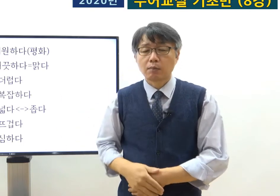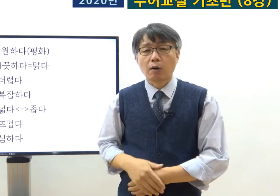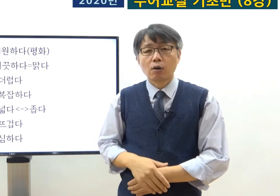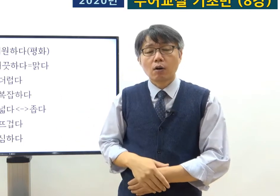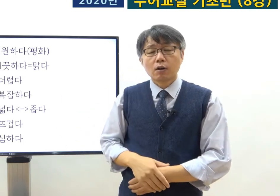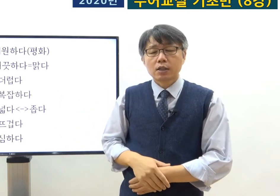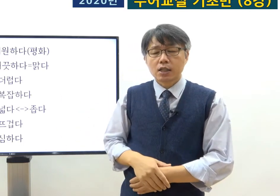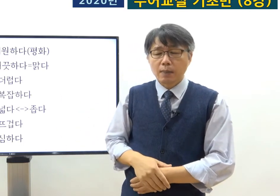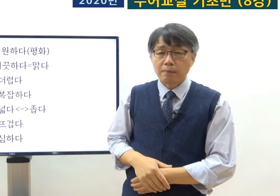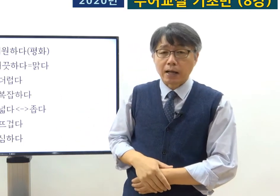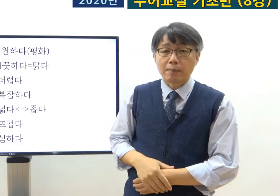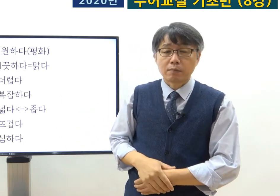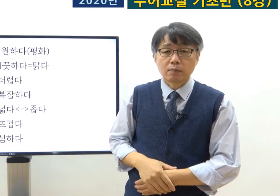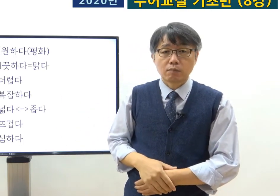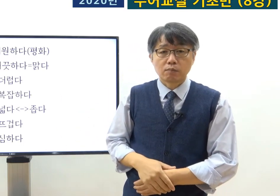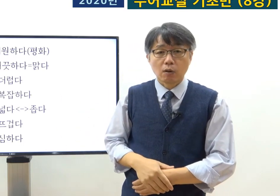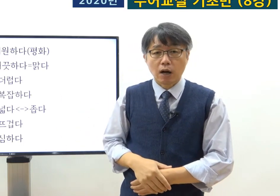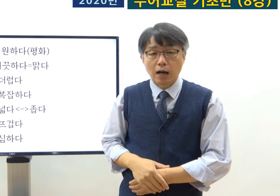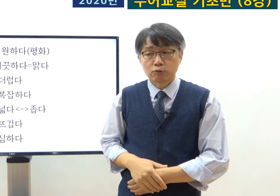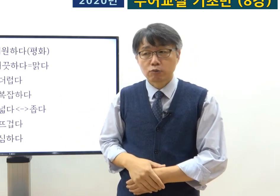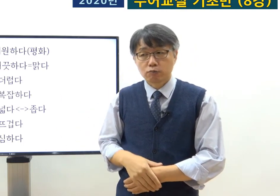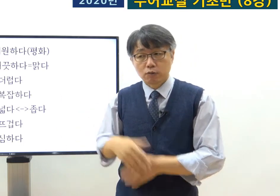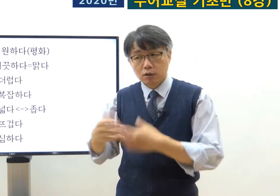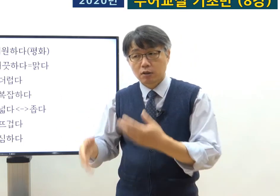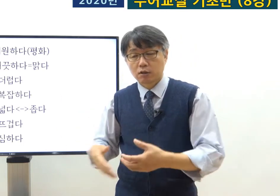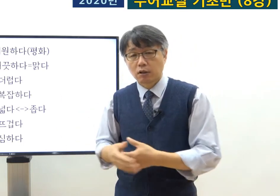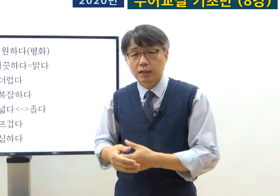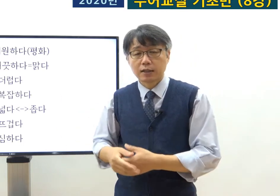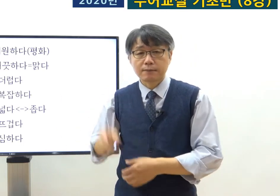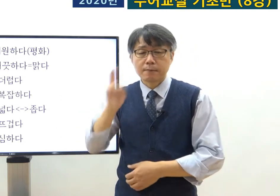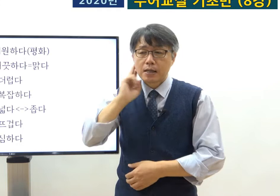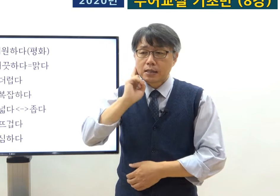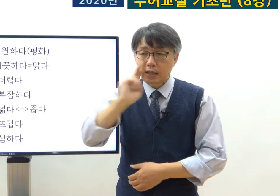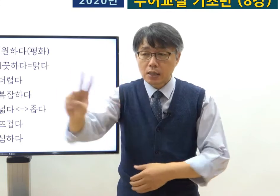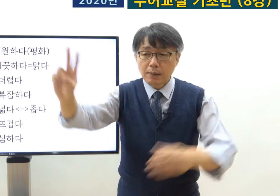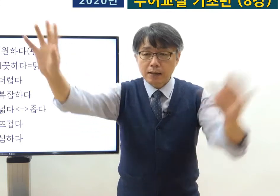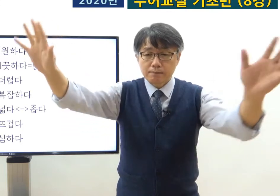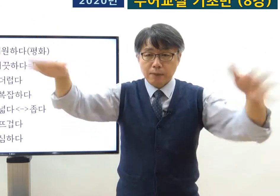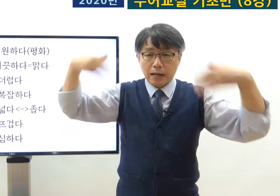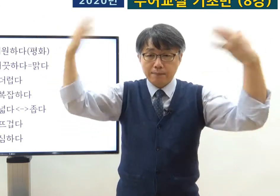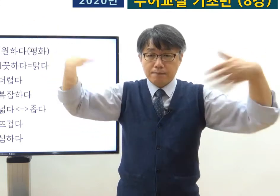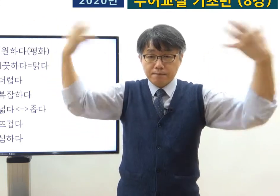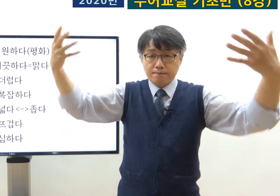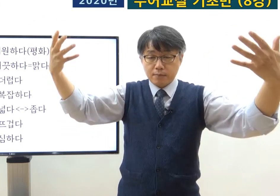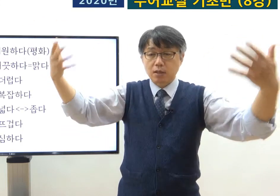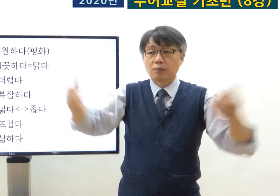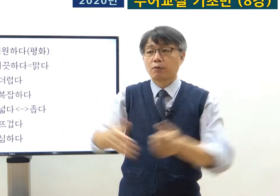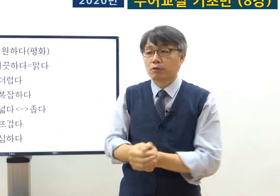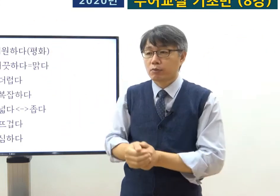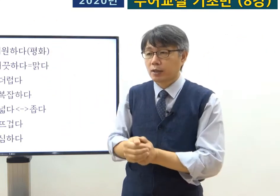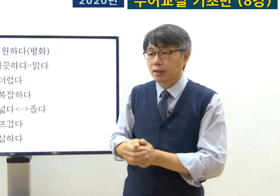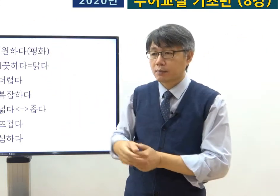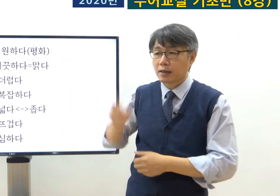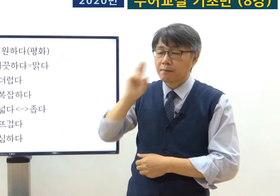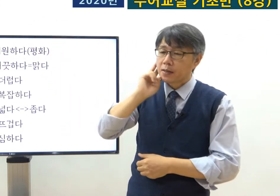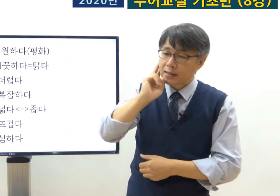뭐 심한 바람, 뭐 아주 할 때는 심한 바람 이렇게 표현해 주시면 되겠습니다.